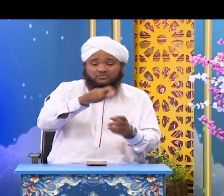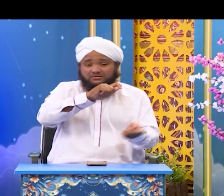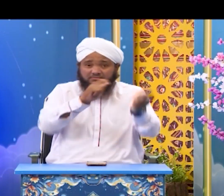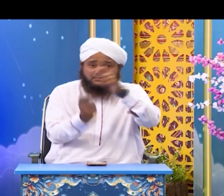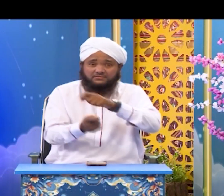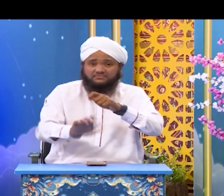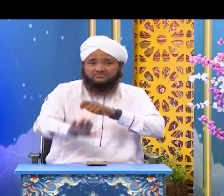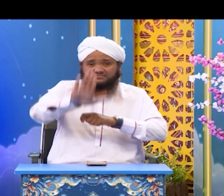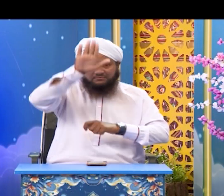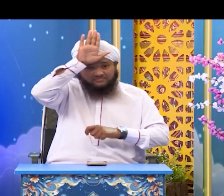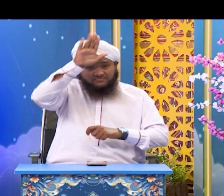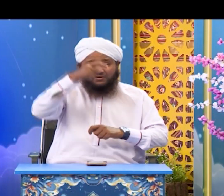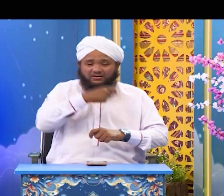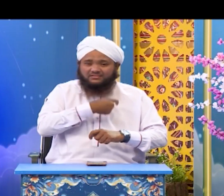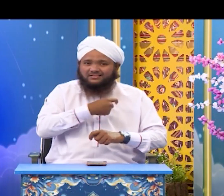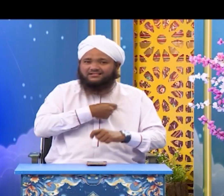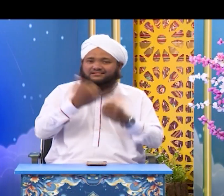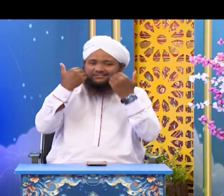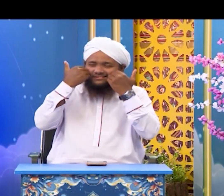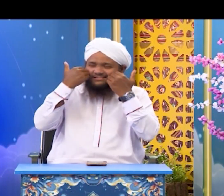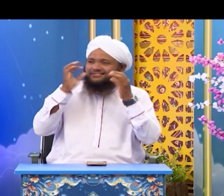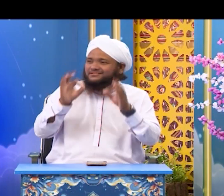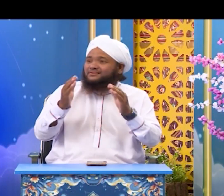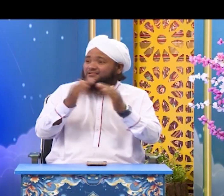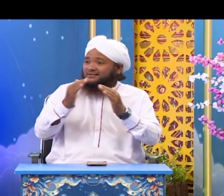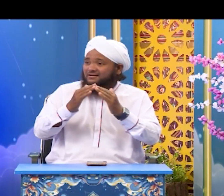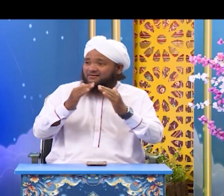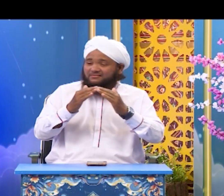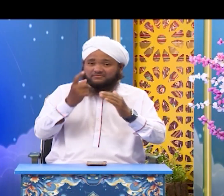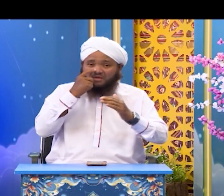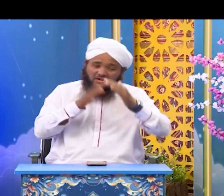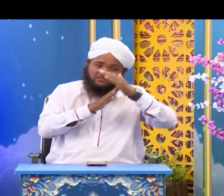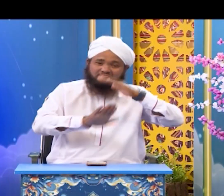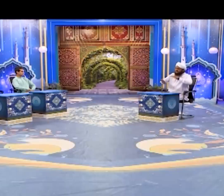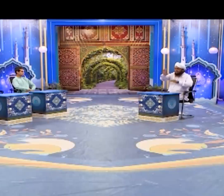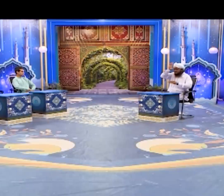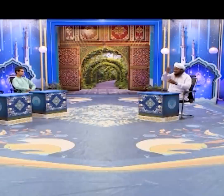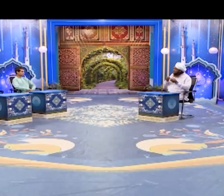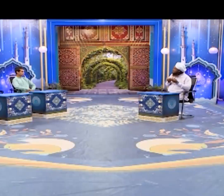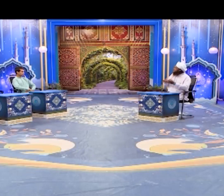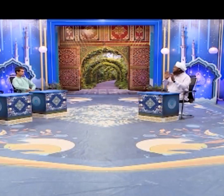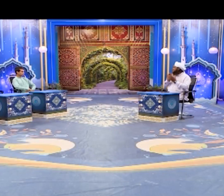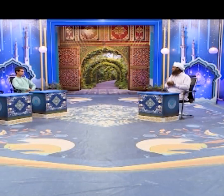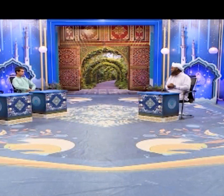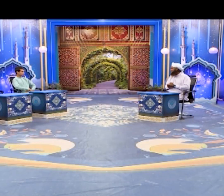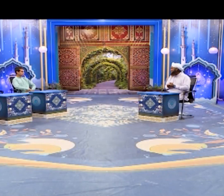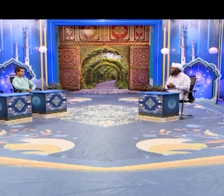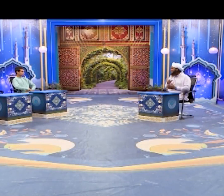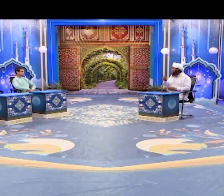کے دلوں کا سکون اور ان کے گھروں کی ملکہ بن گئیں۔ چنانچہ قرآن کریم نے